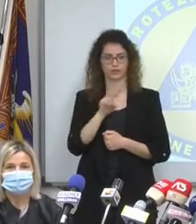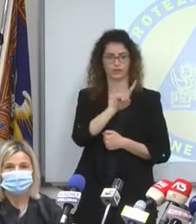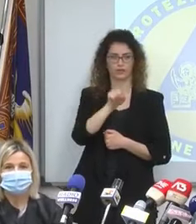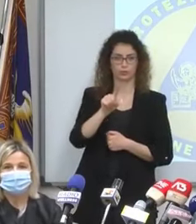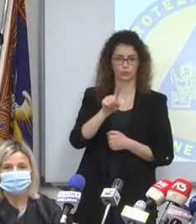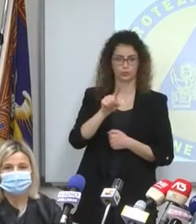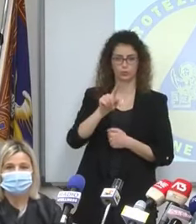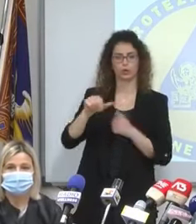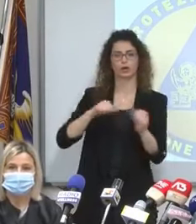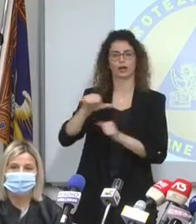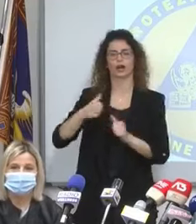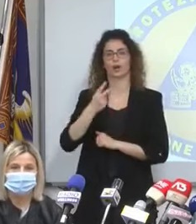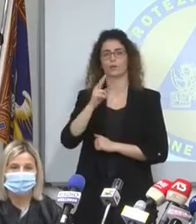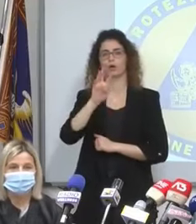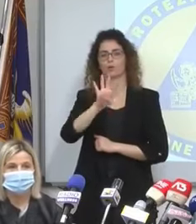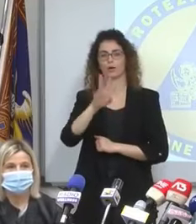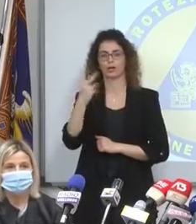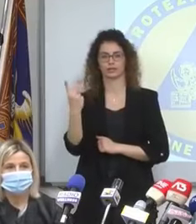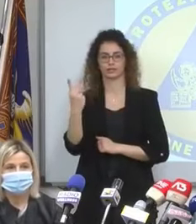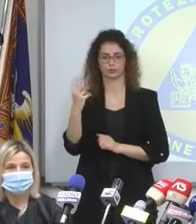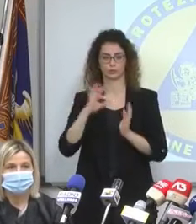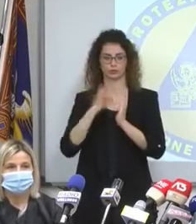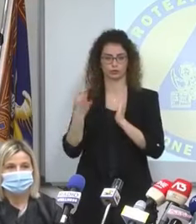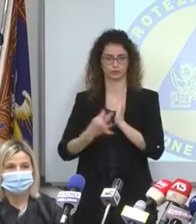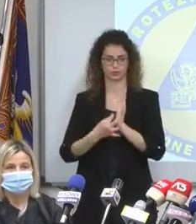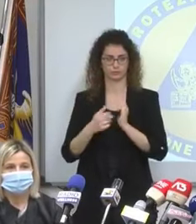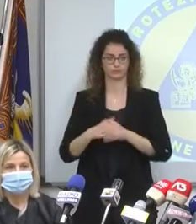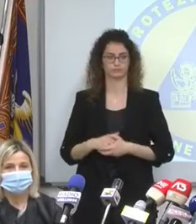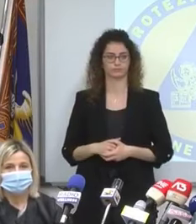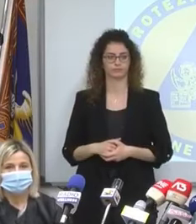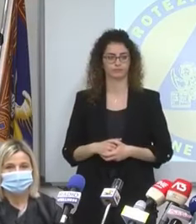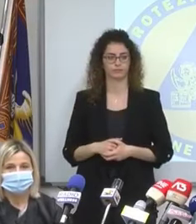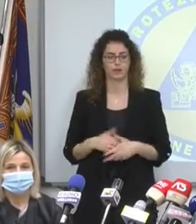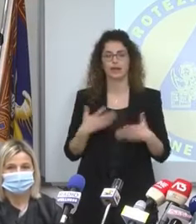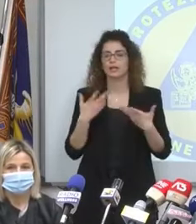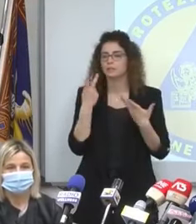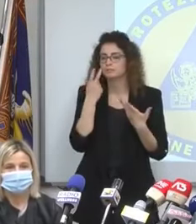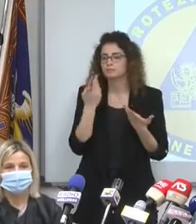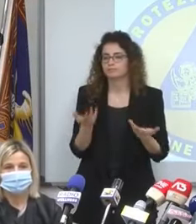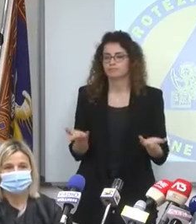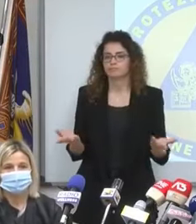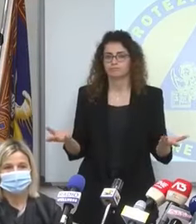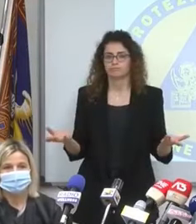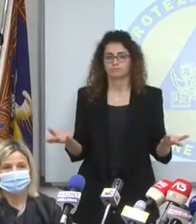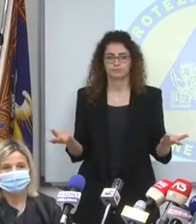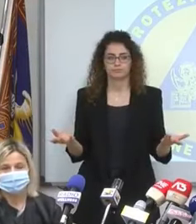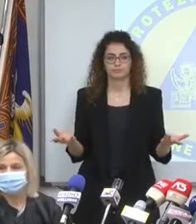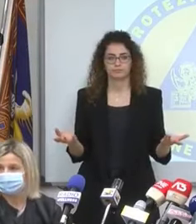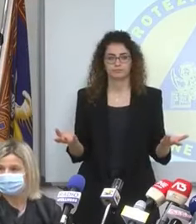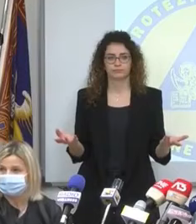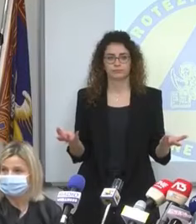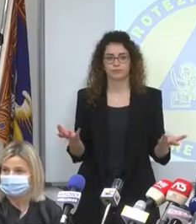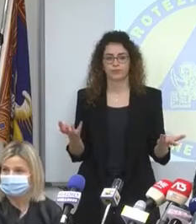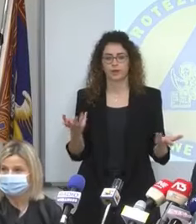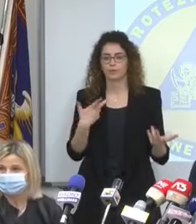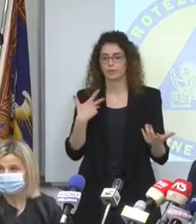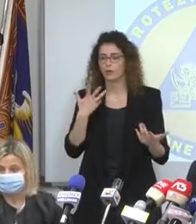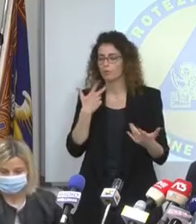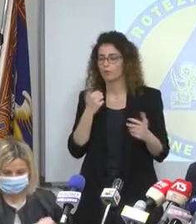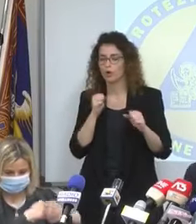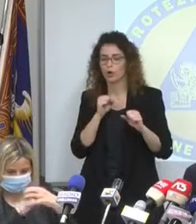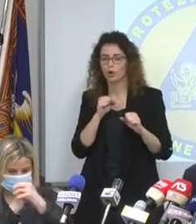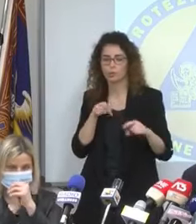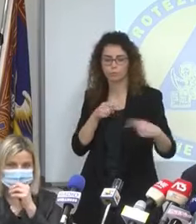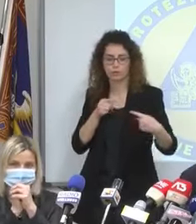diventano 42 per capirci, 21 giorni diventano 42. Però guardate, non è una contropolizione, dato di fatto non